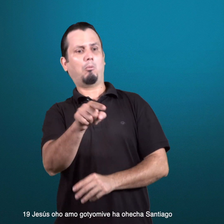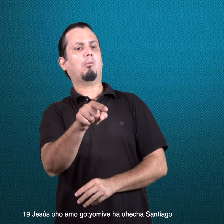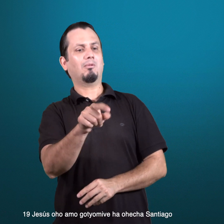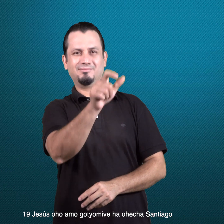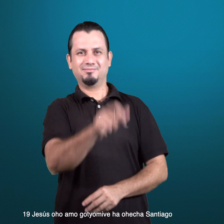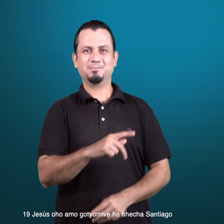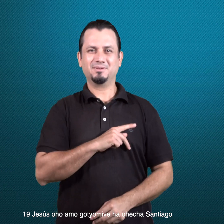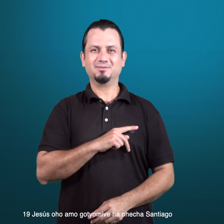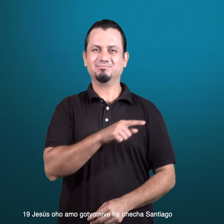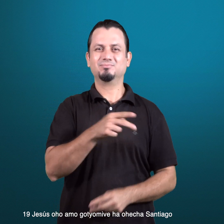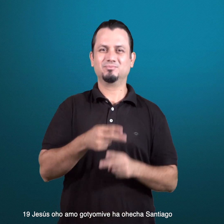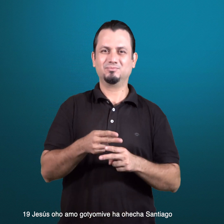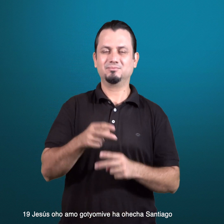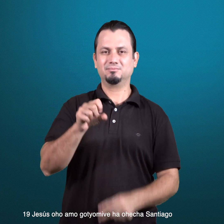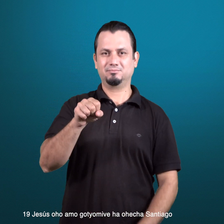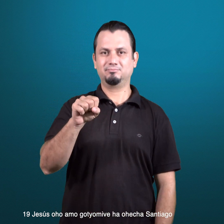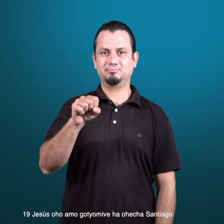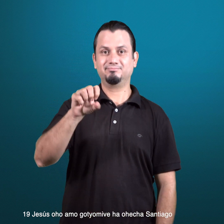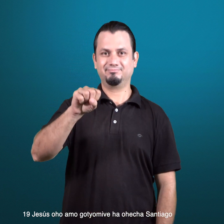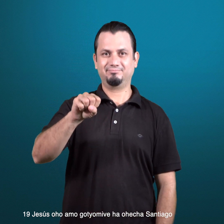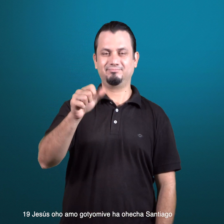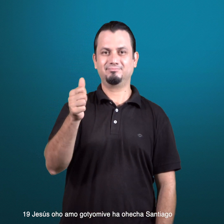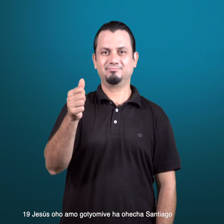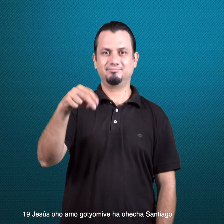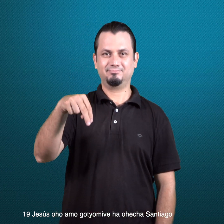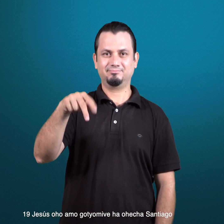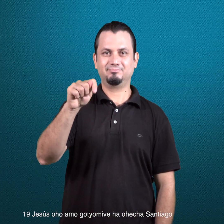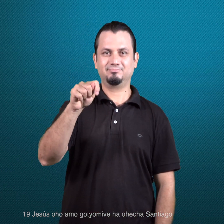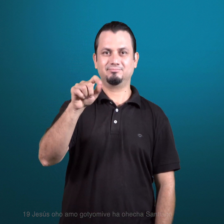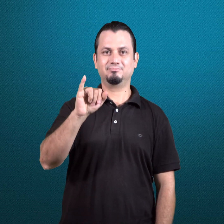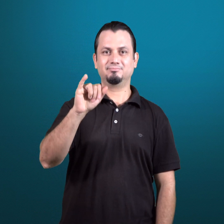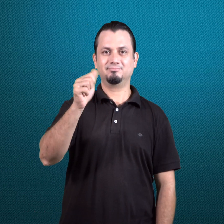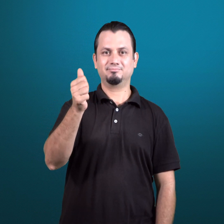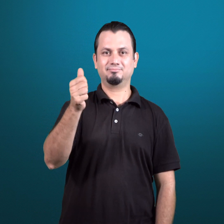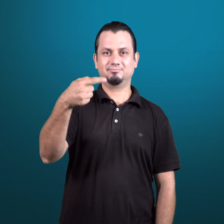amo gotyo ovemi ha ohecha Santiago